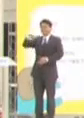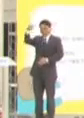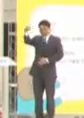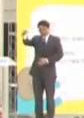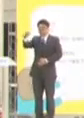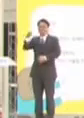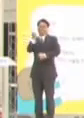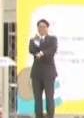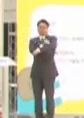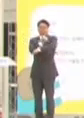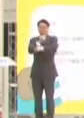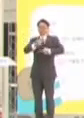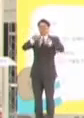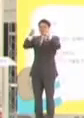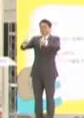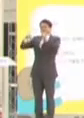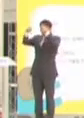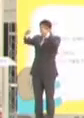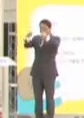다음은 유공자 표창이 있도록 하겠습니다.